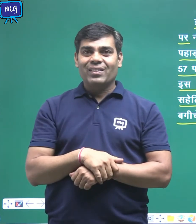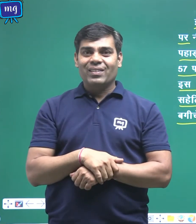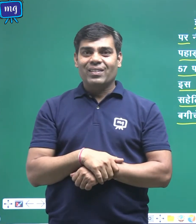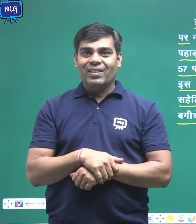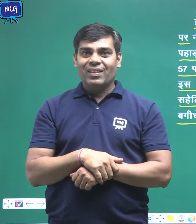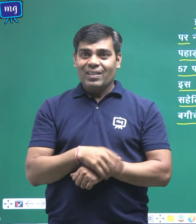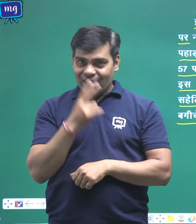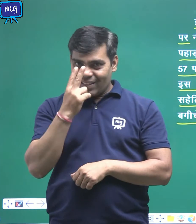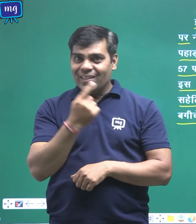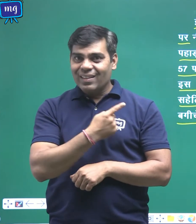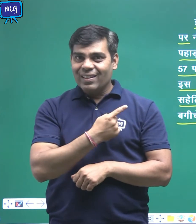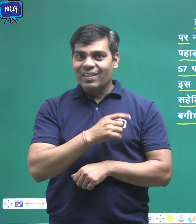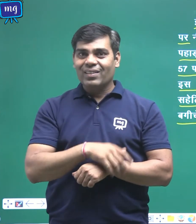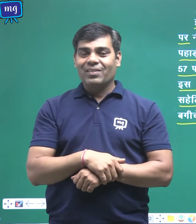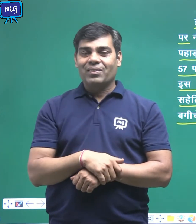दिखाई दे रही है।